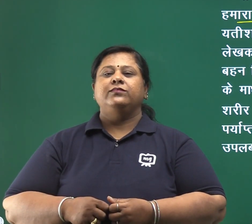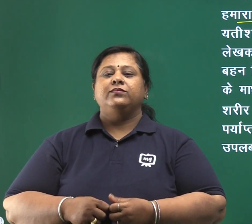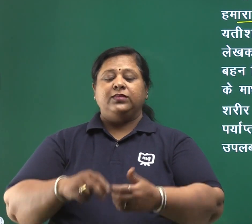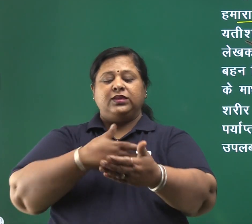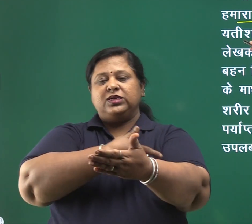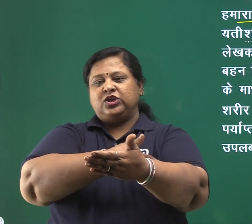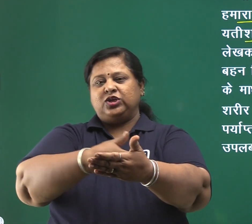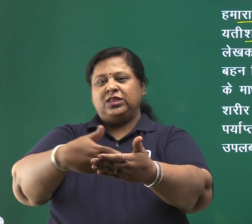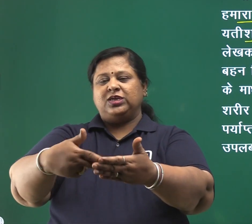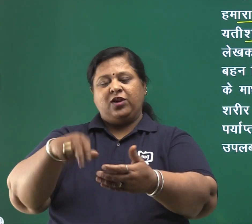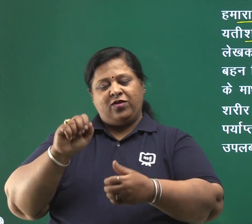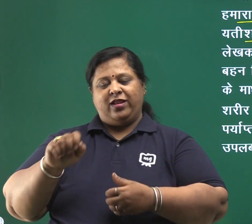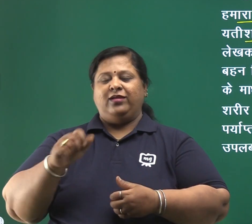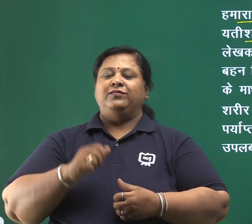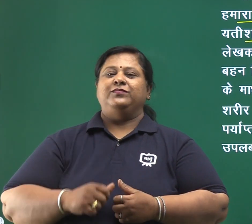श्री यतीश अग्रवाल हैं।